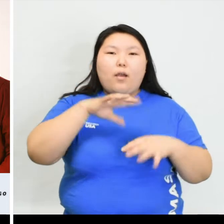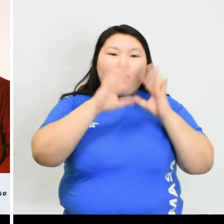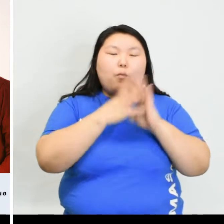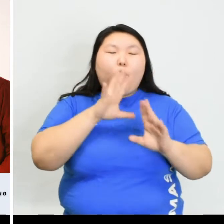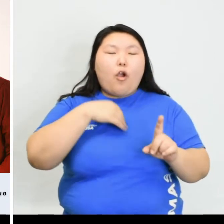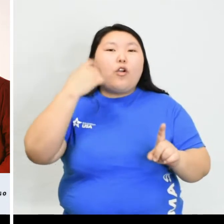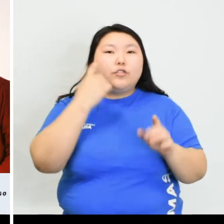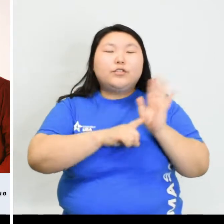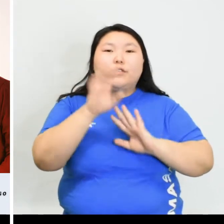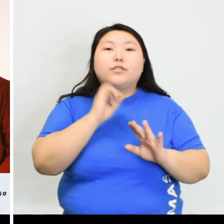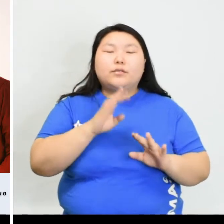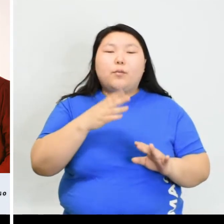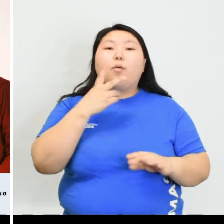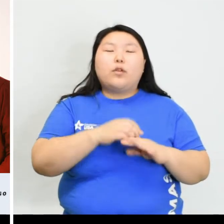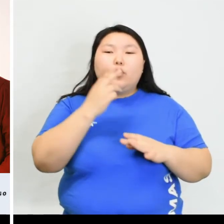ойлгож ихсэн.